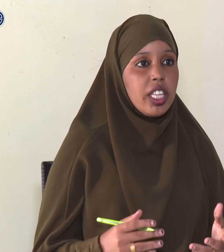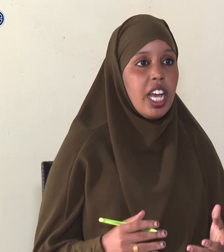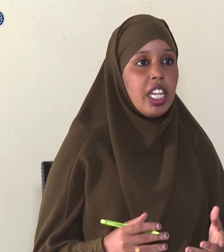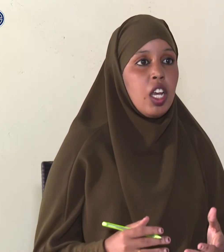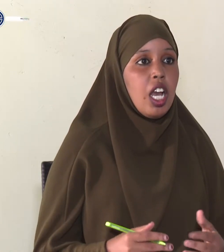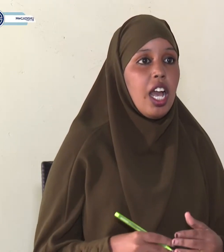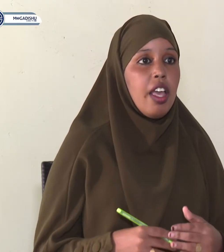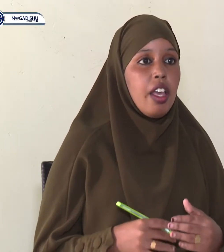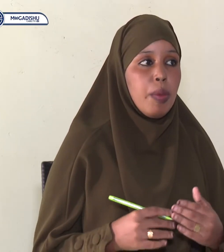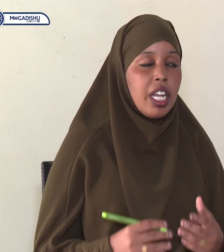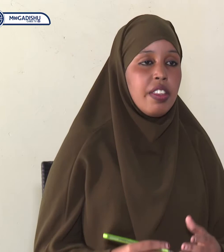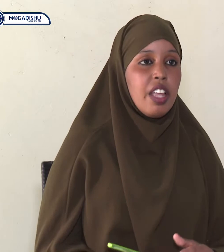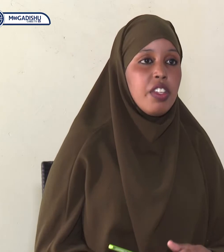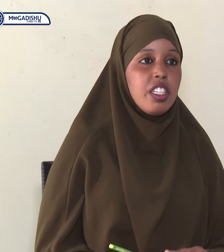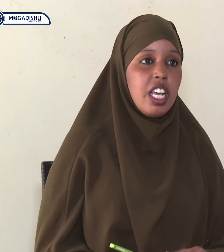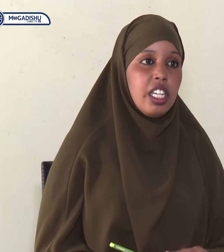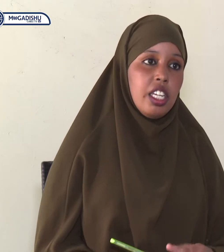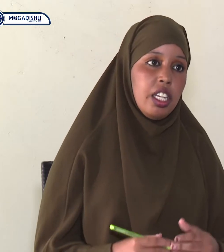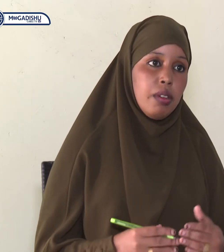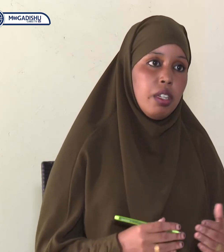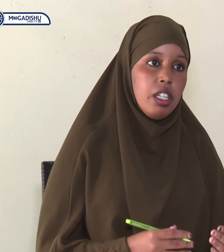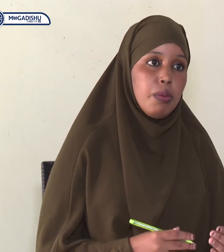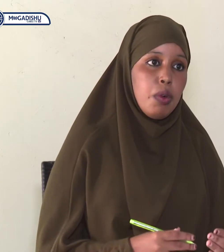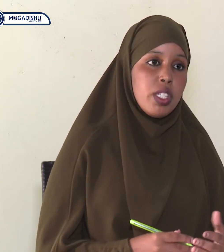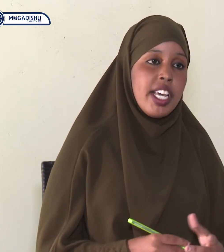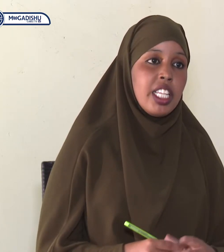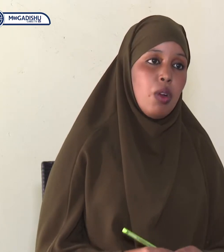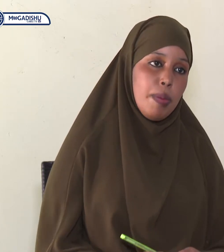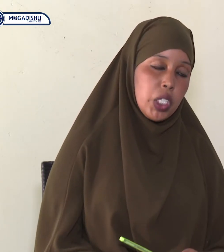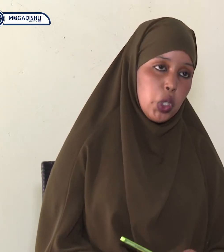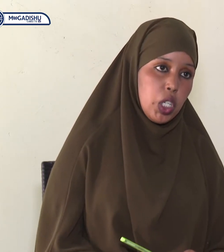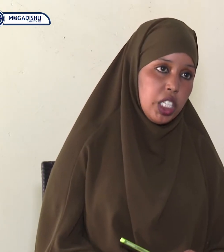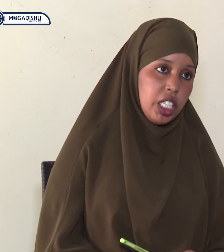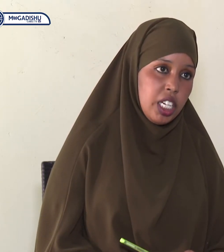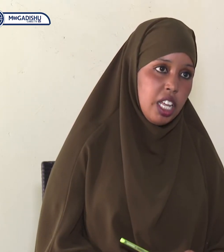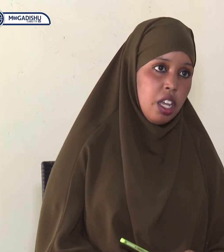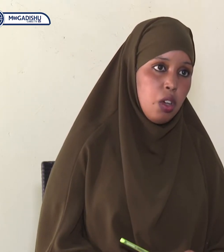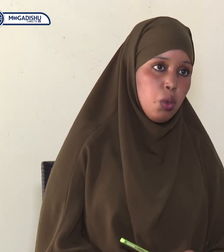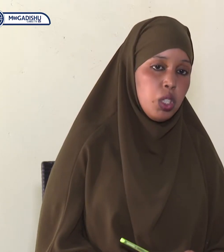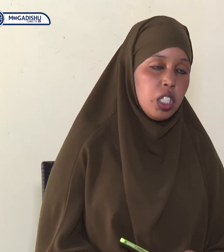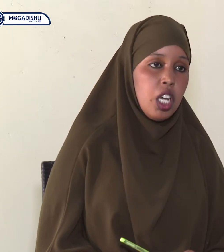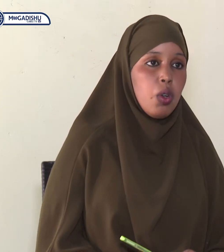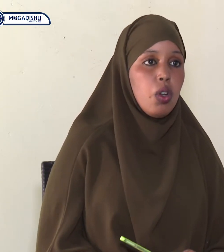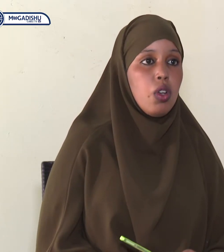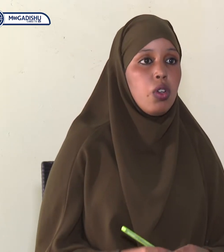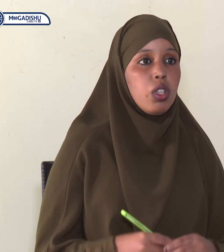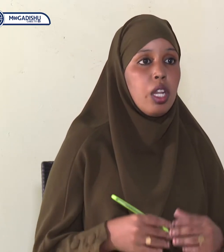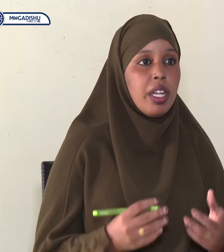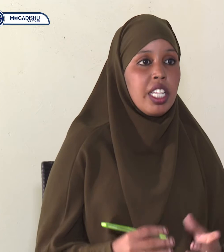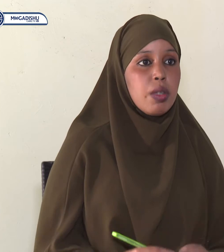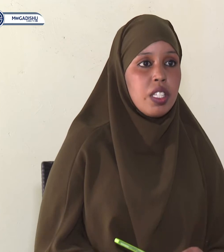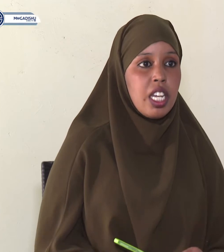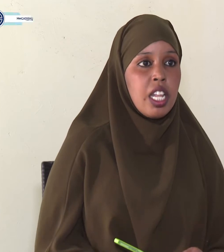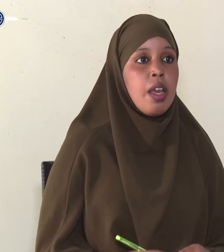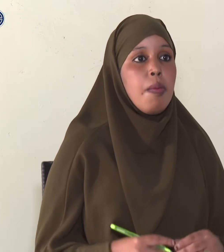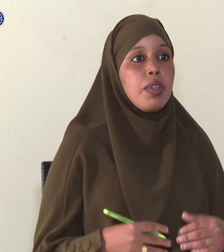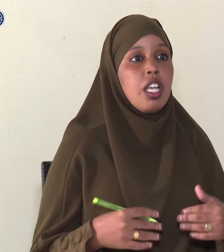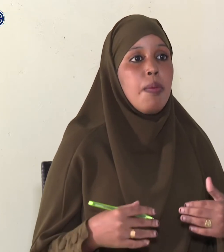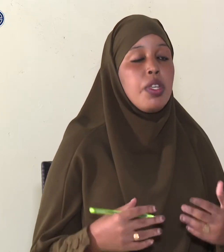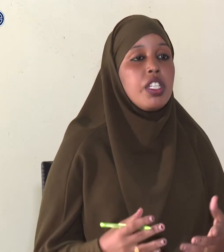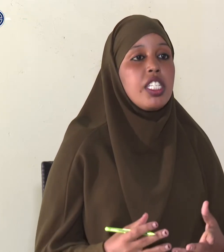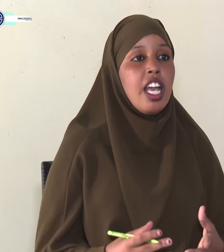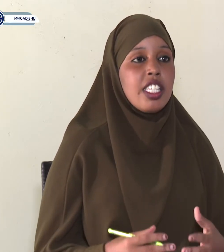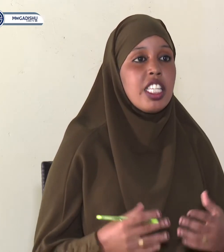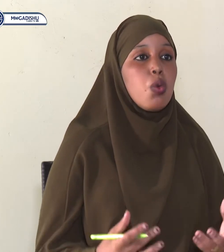ku xulataan markaad raadinaysaan ma wasaaradda waxbarashadoo kale taad ugu tagtaan dalabaad ka samaysaan,